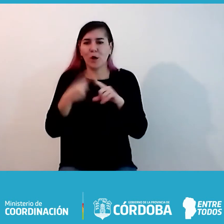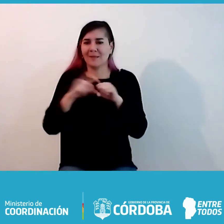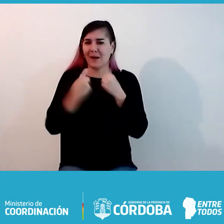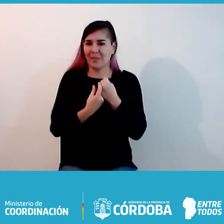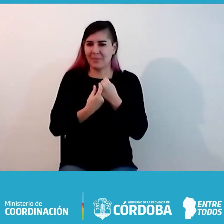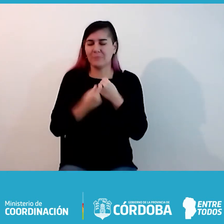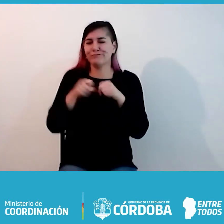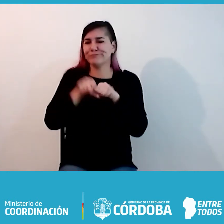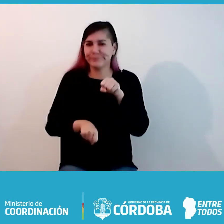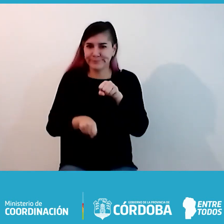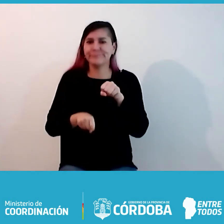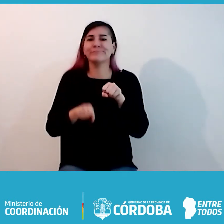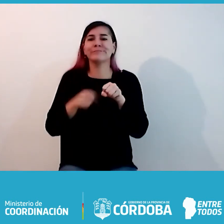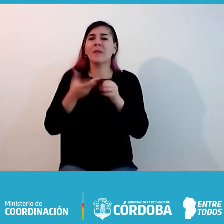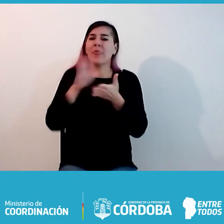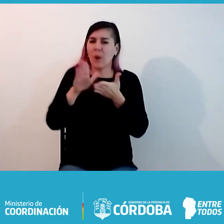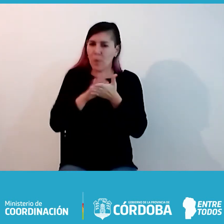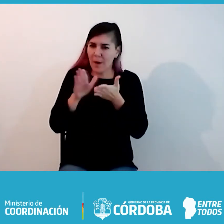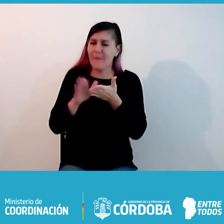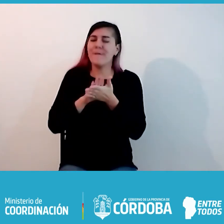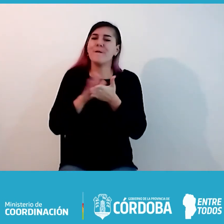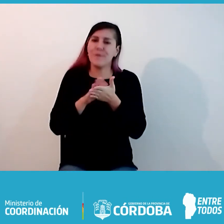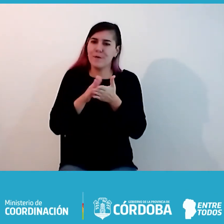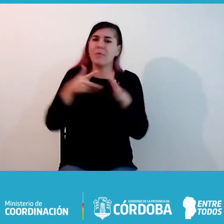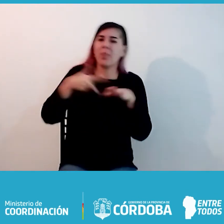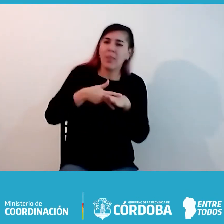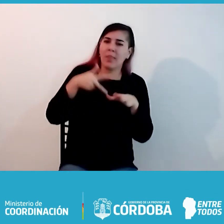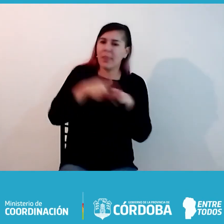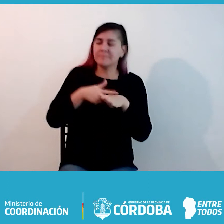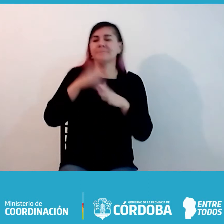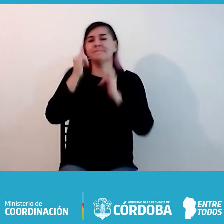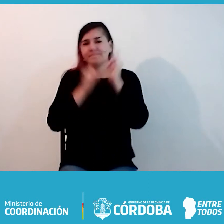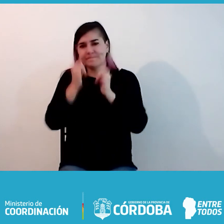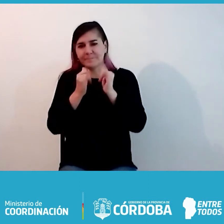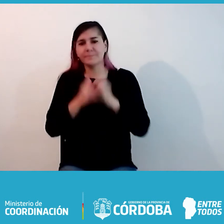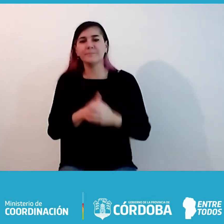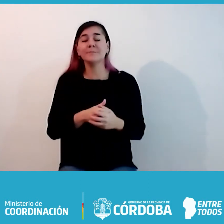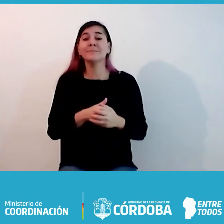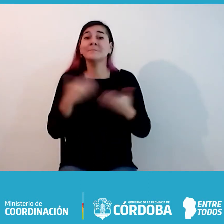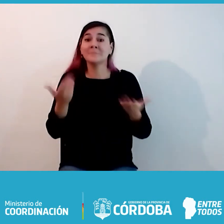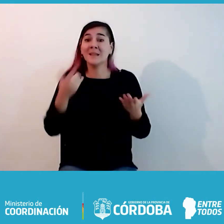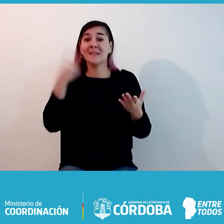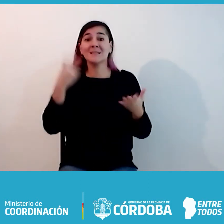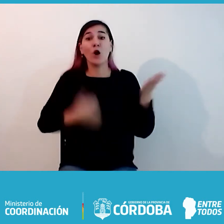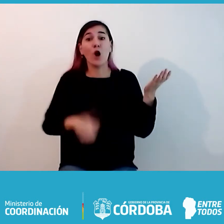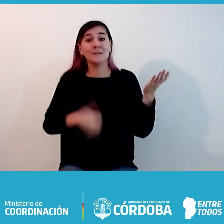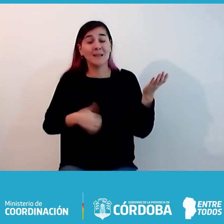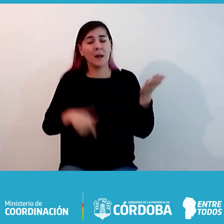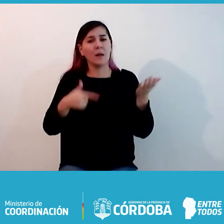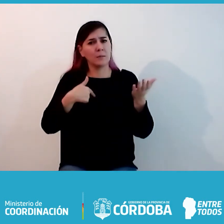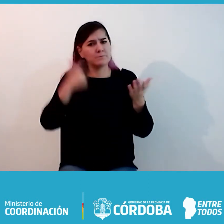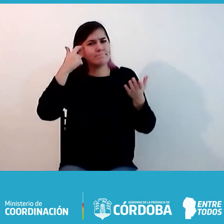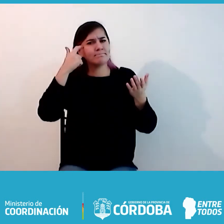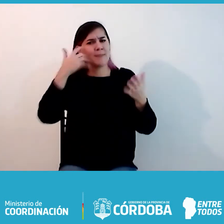Internet. Comienza nuevamente su intervención, retomando en ella, continúa diciendo que es vecina de Cosquín, considerándose parte de este